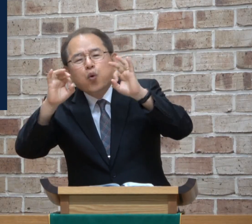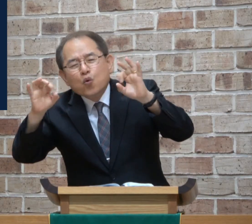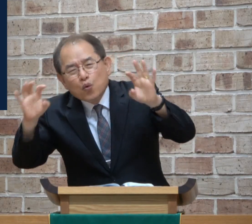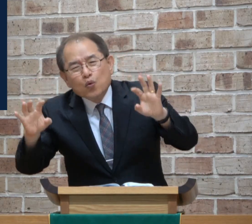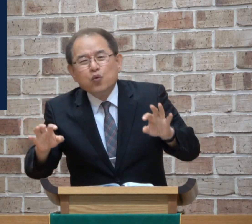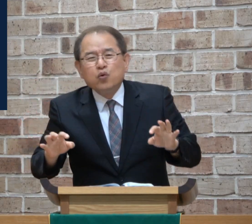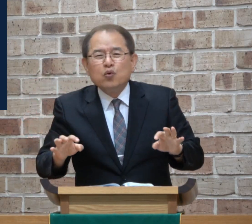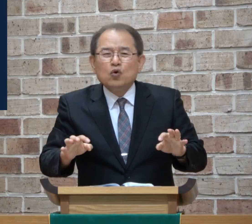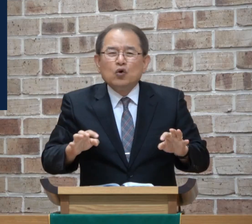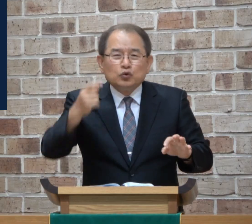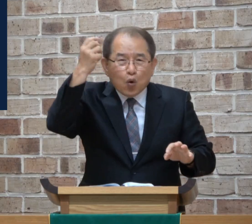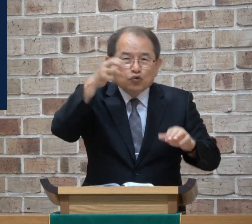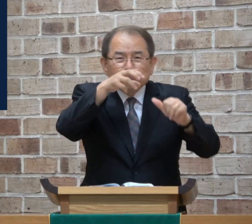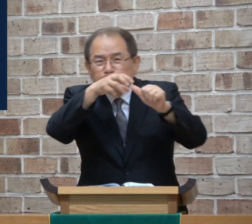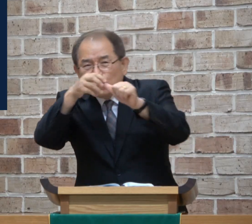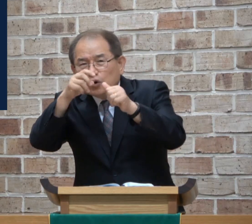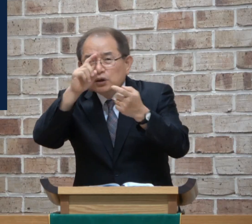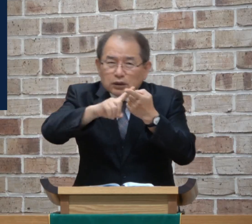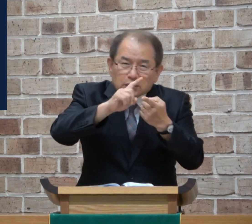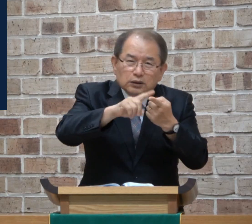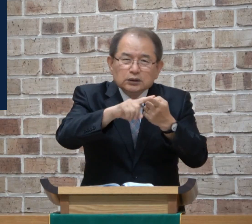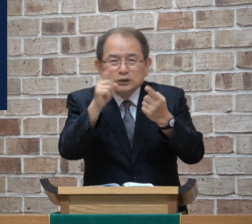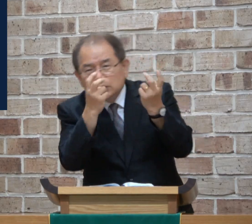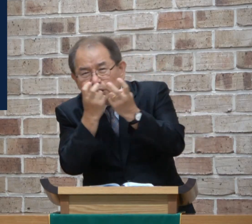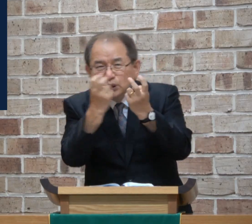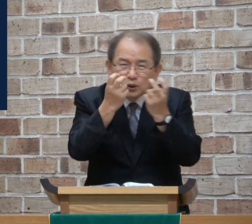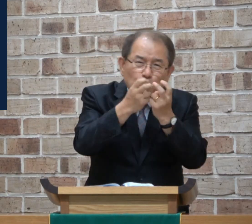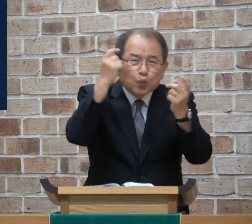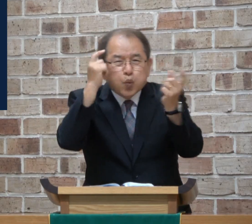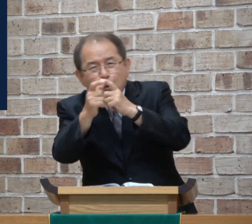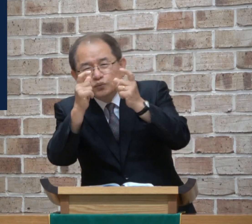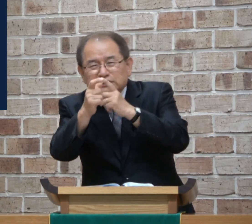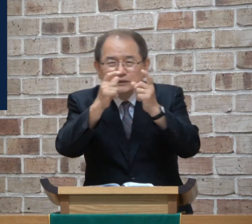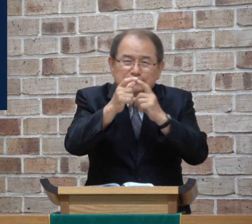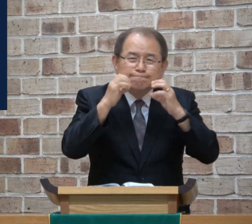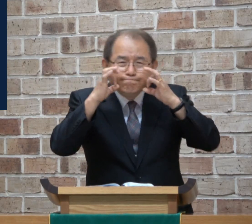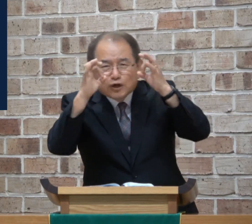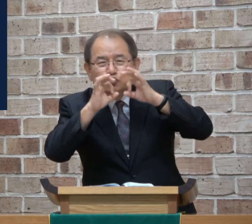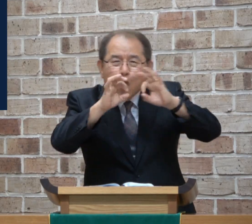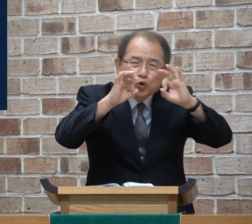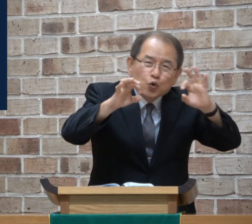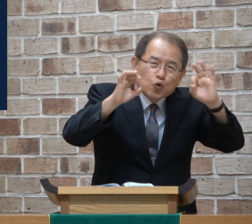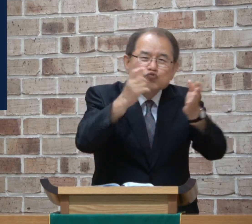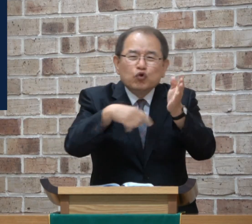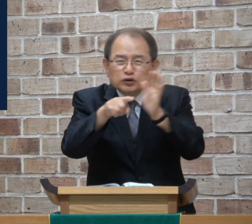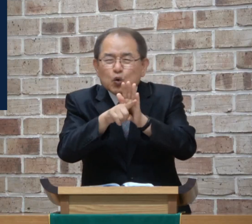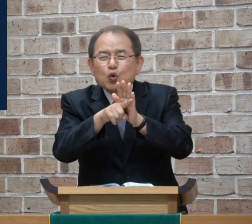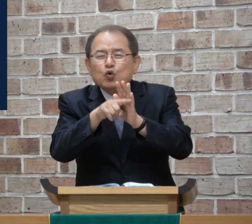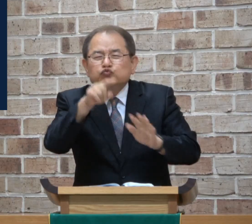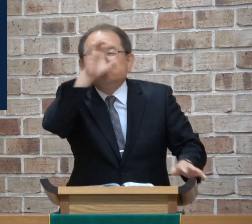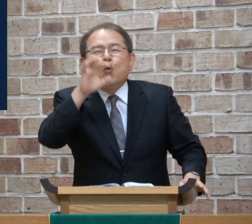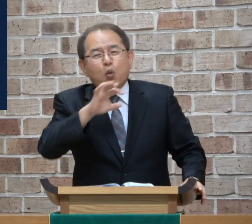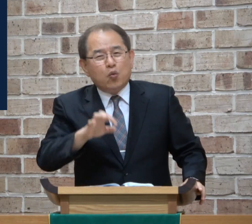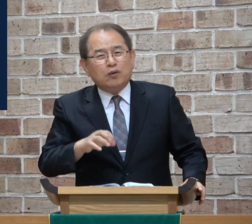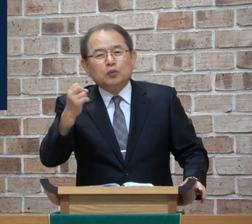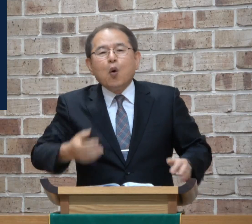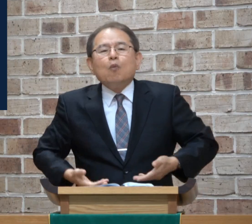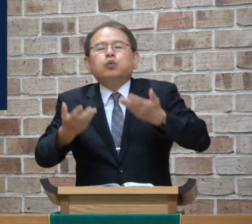훈련을 가지시기 바랍니다. 세 번째는 전도와 봉사의 훈련입니다. 내가 어떻게 한 영혼을 전도할까 그것을 고민하는 것,